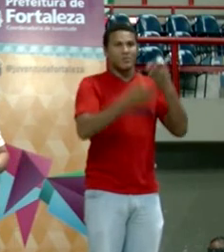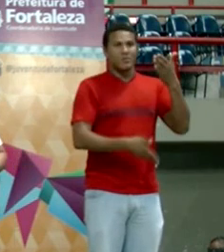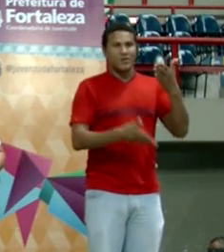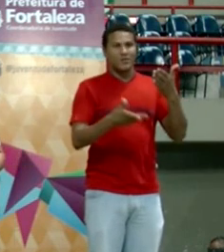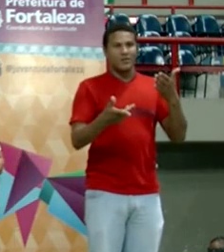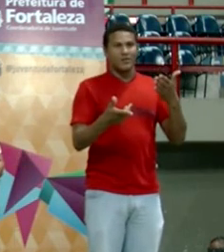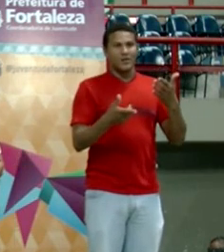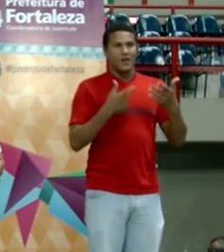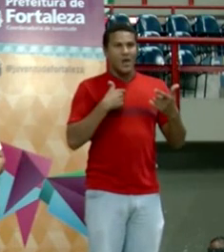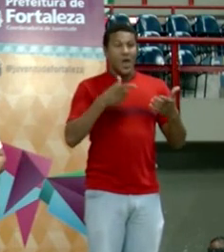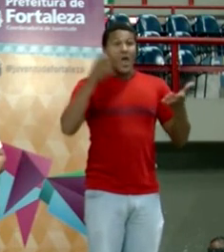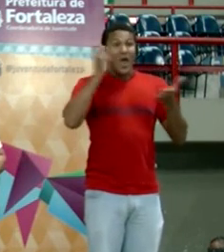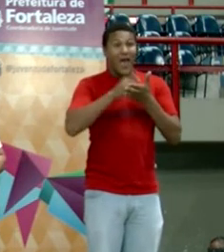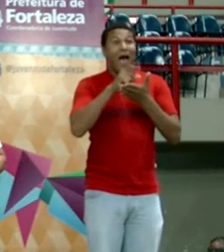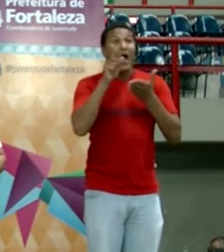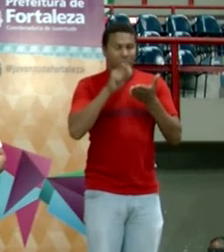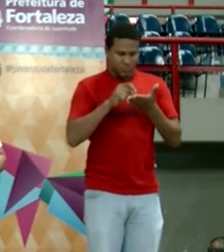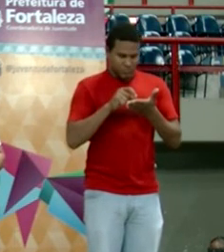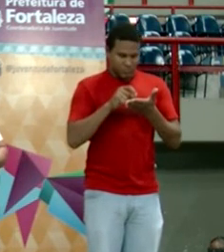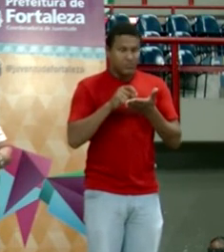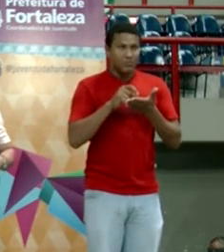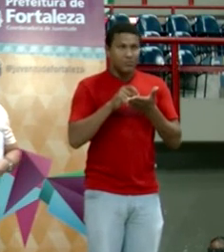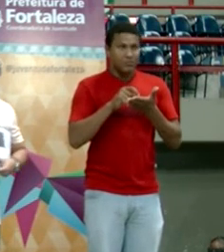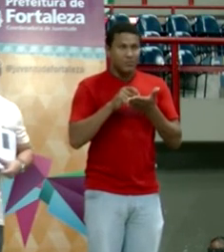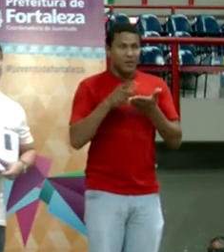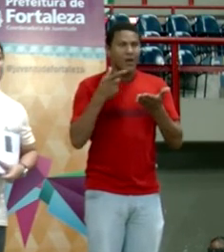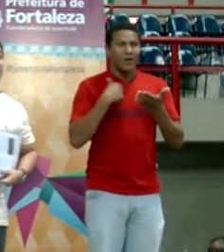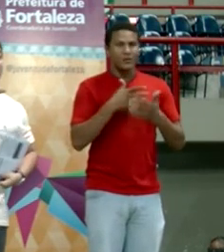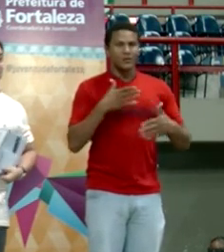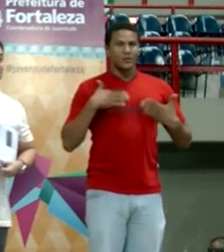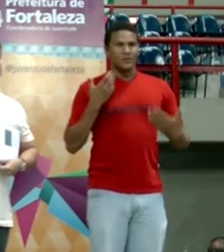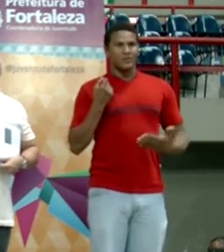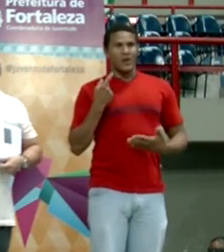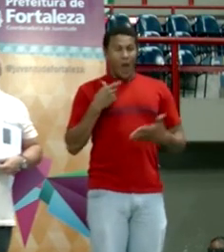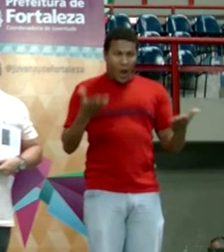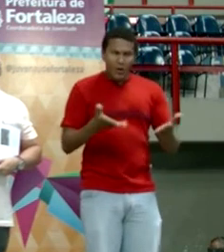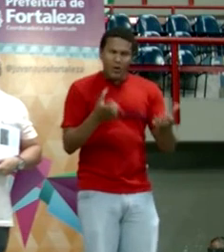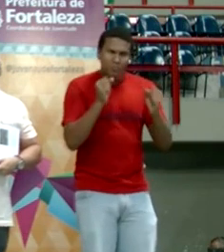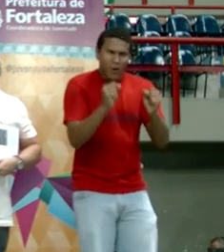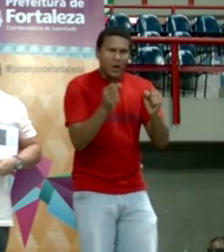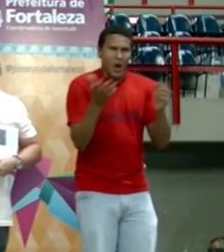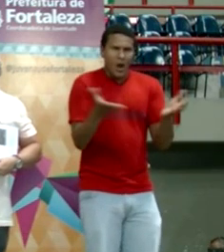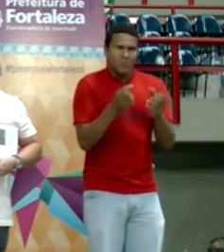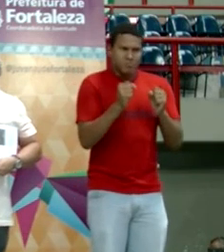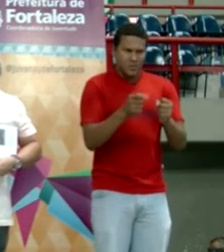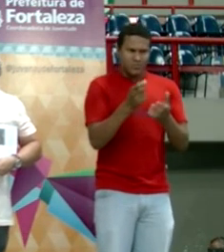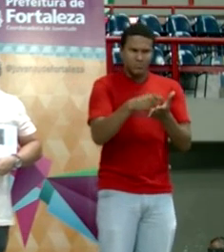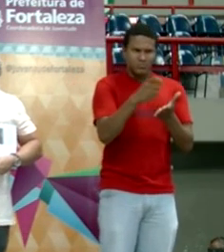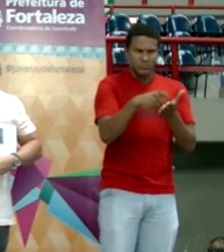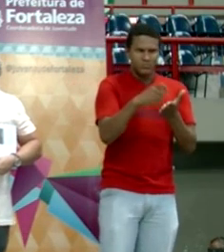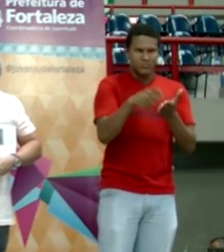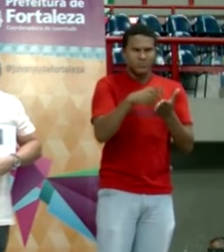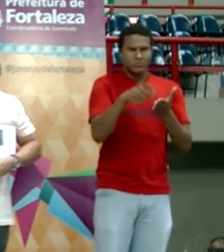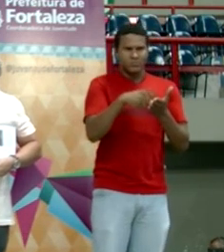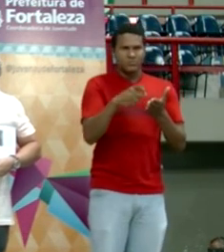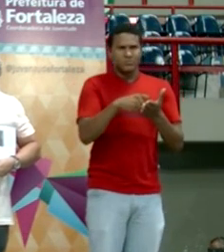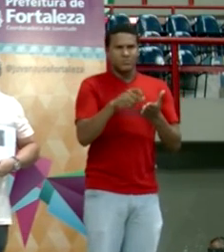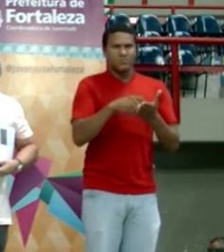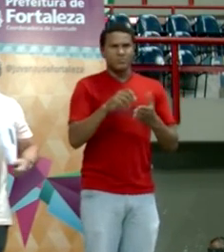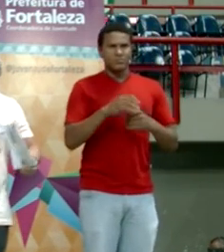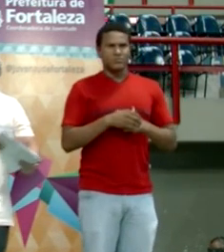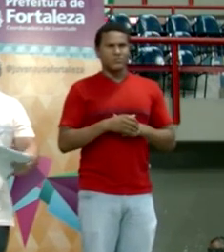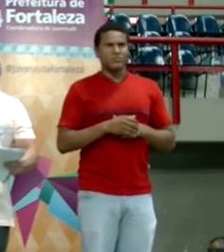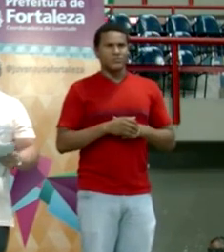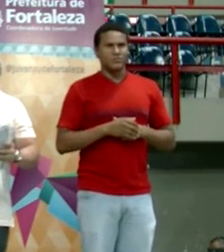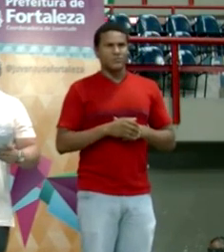jovem parou na hora de escrever. Eu fiquei assustado. Tá certo? Você pode escrever agora. Pode escrever. Escreva aí, valendo. Um almoço na sua casa, com tudo